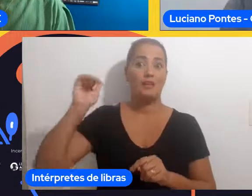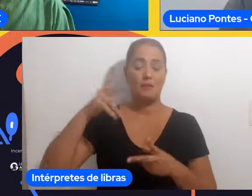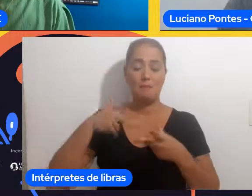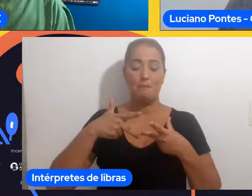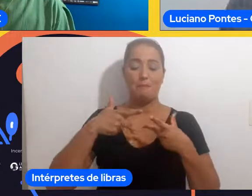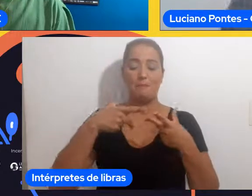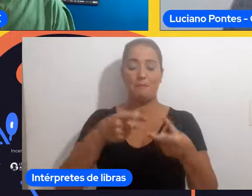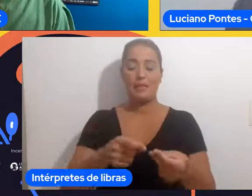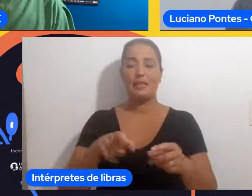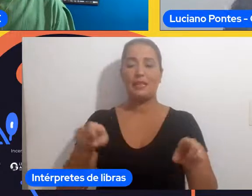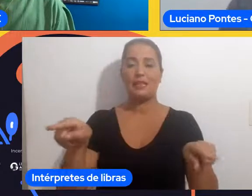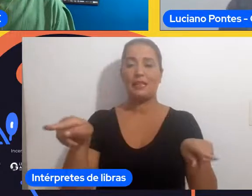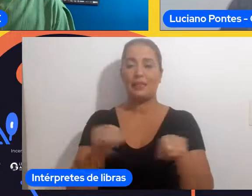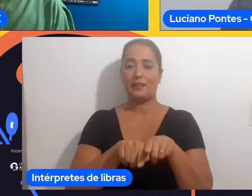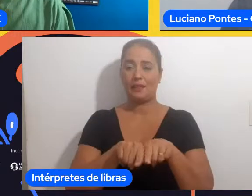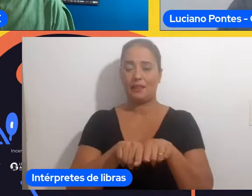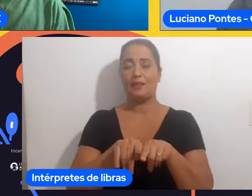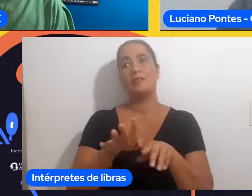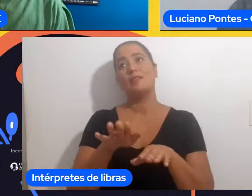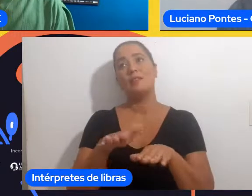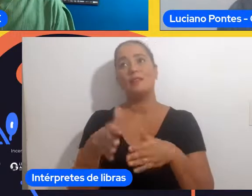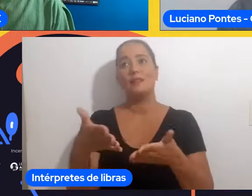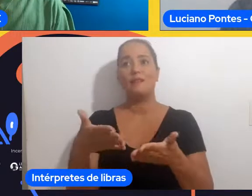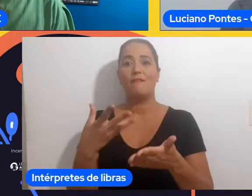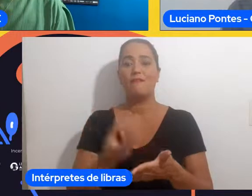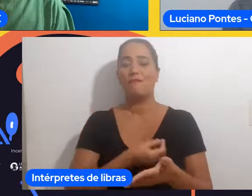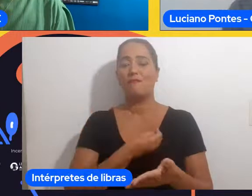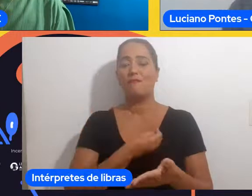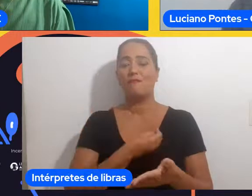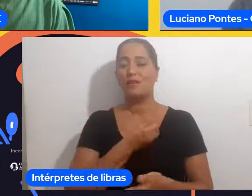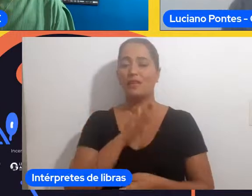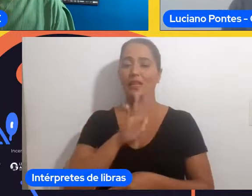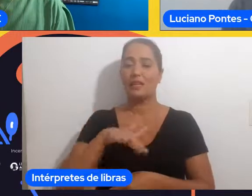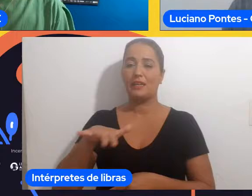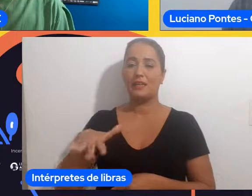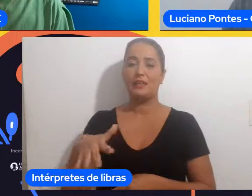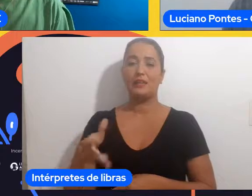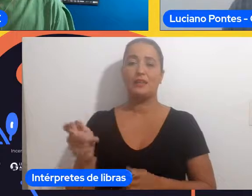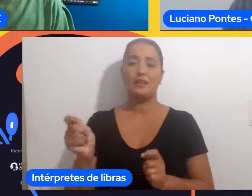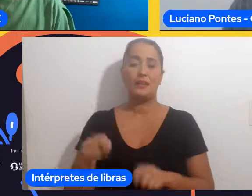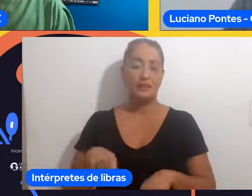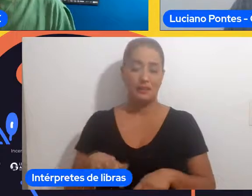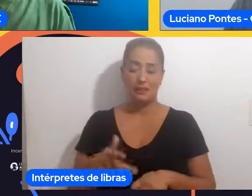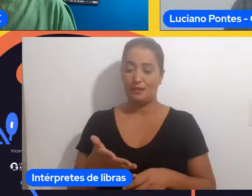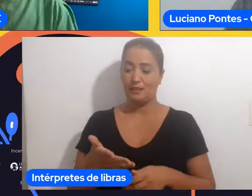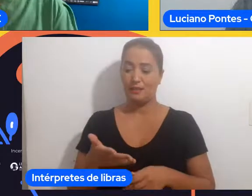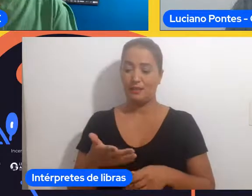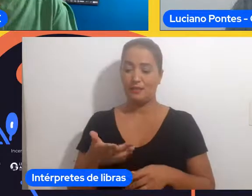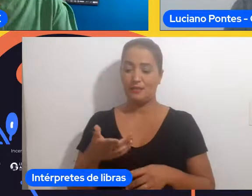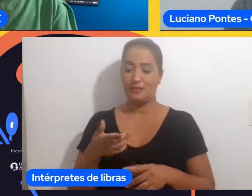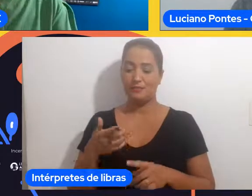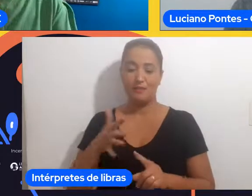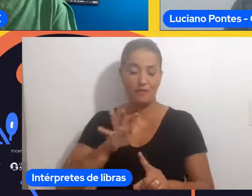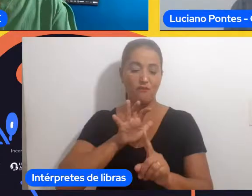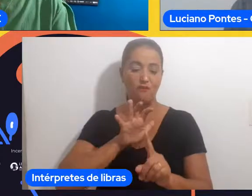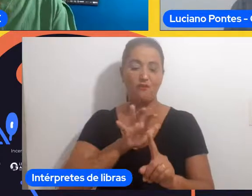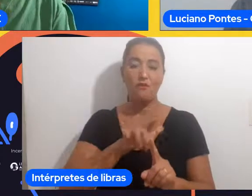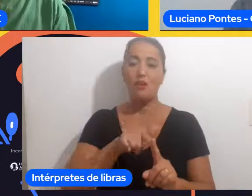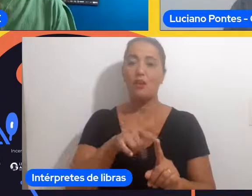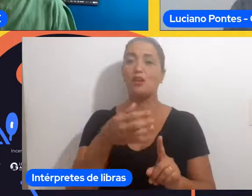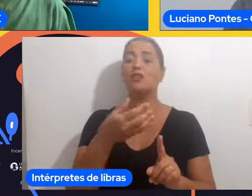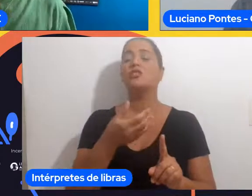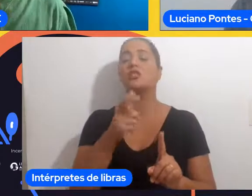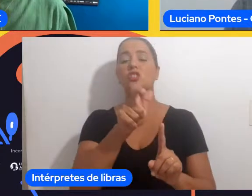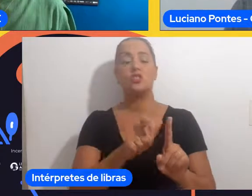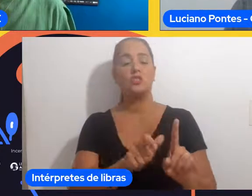também acabam trazendo para a vida da criança, determinando, de certa forma, uma forma de viver a partir desses objetos que